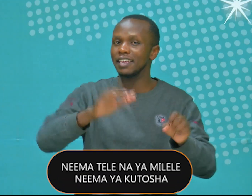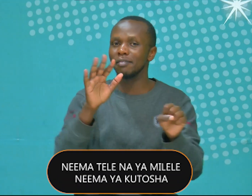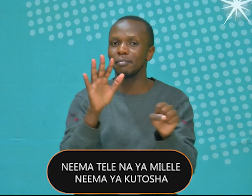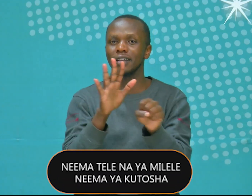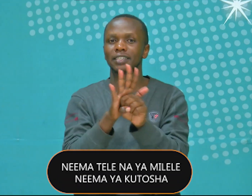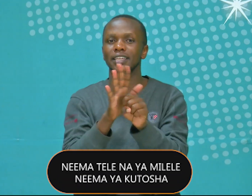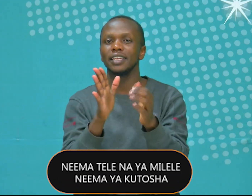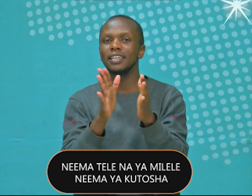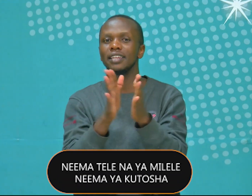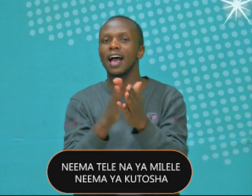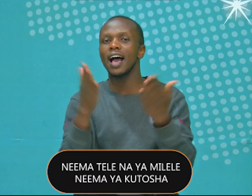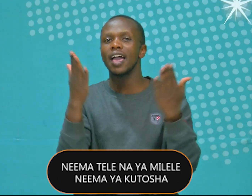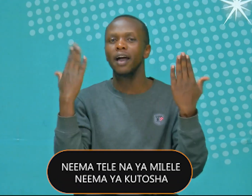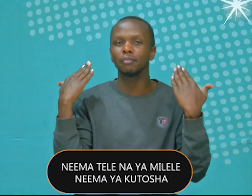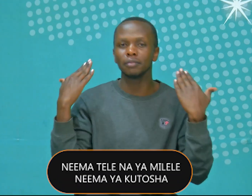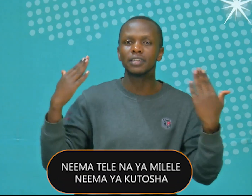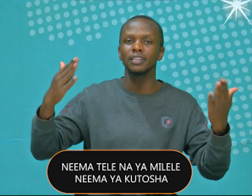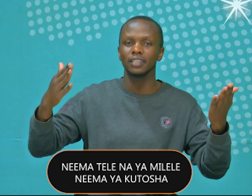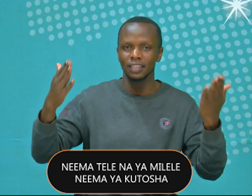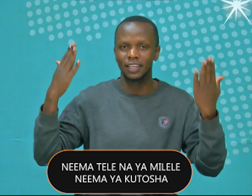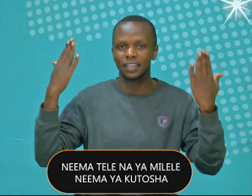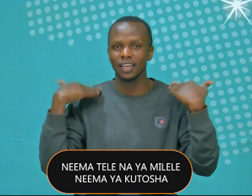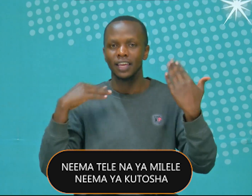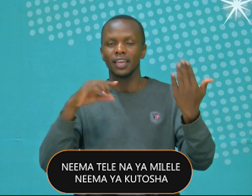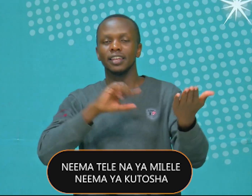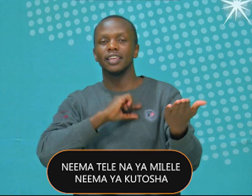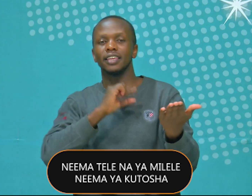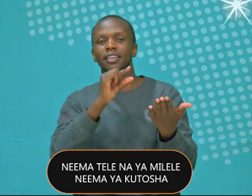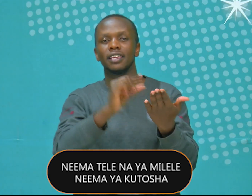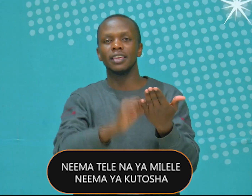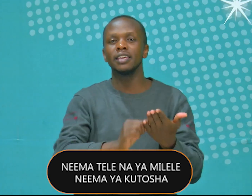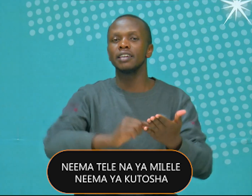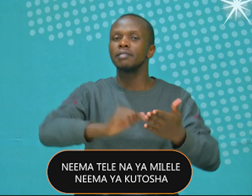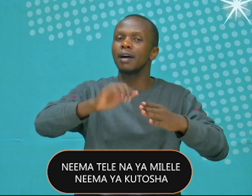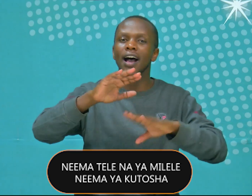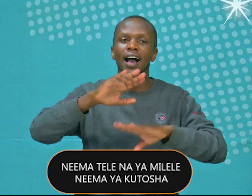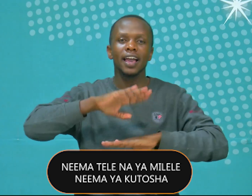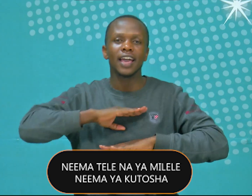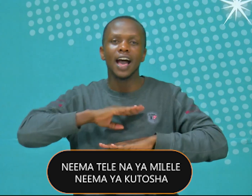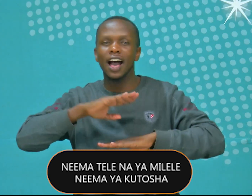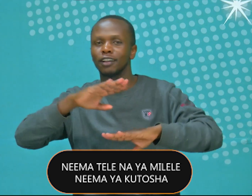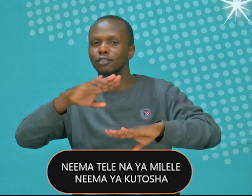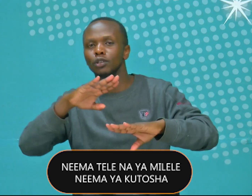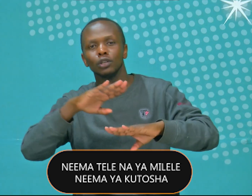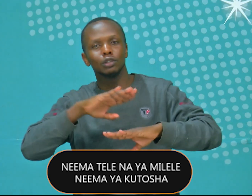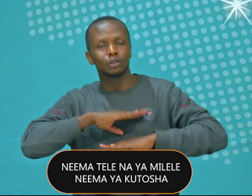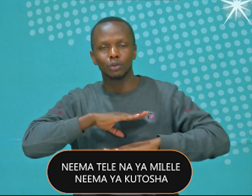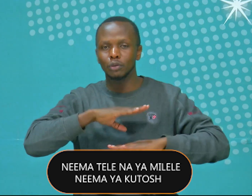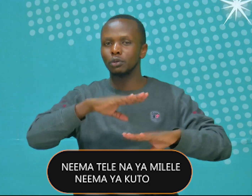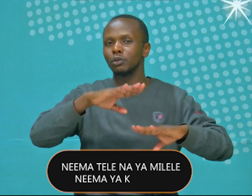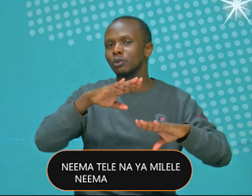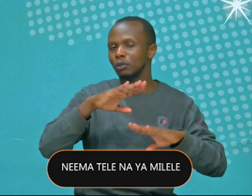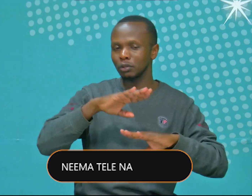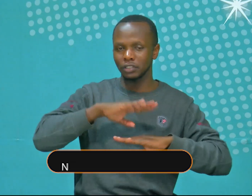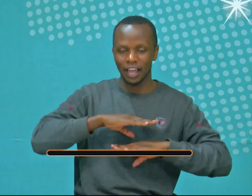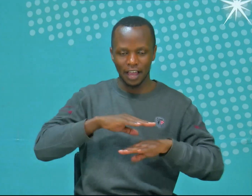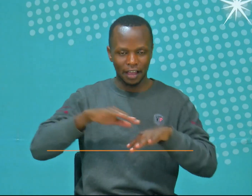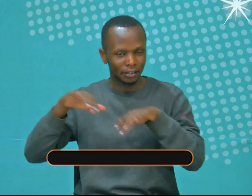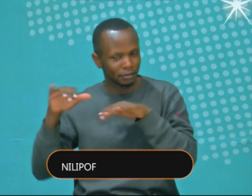kuuema tena ya milele neema ya kutosha